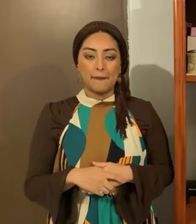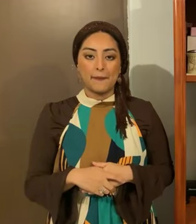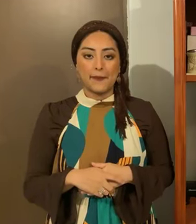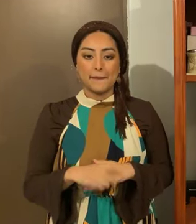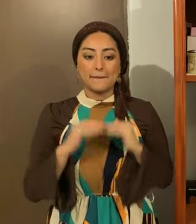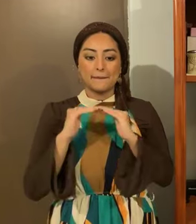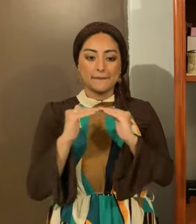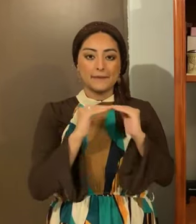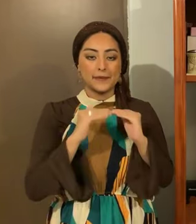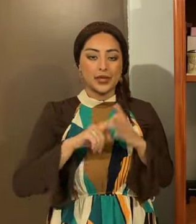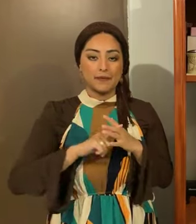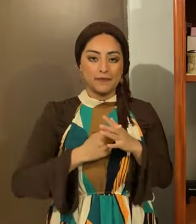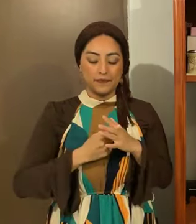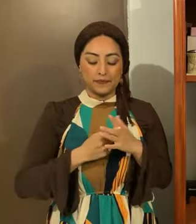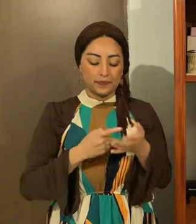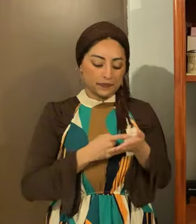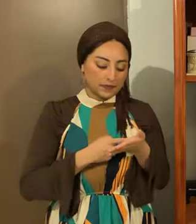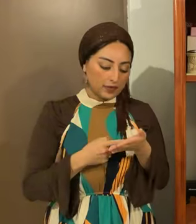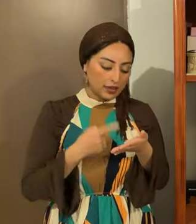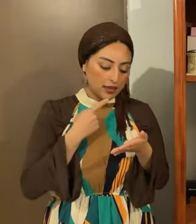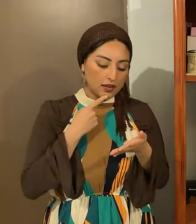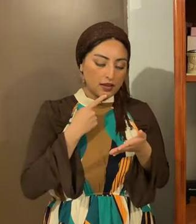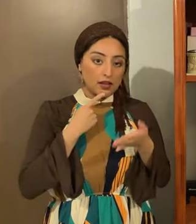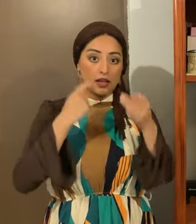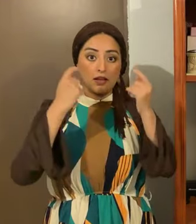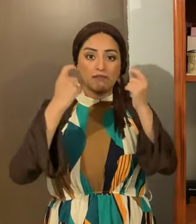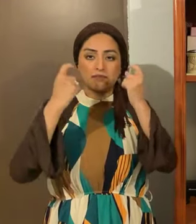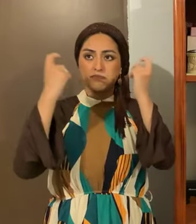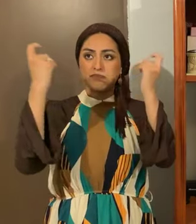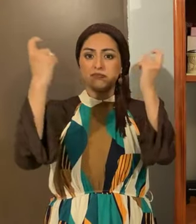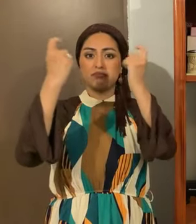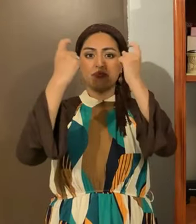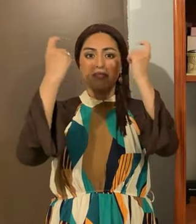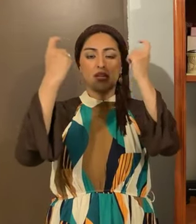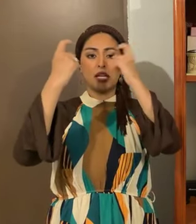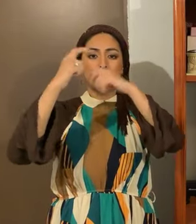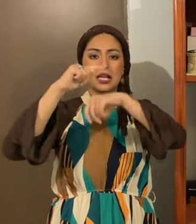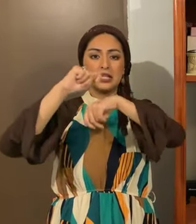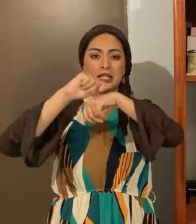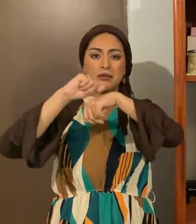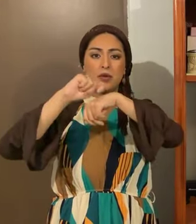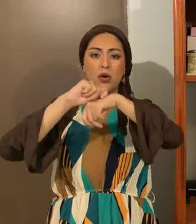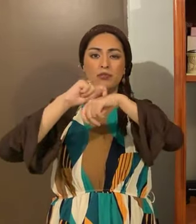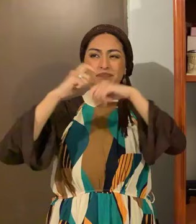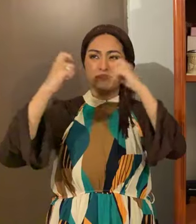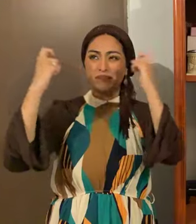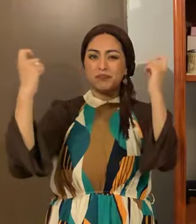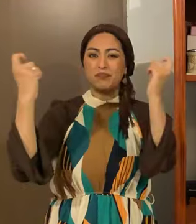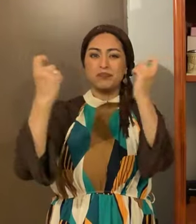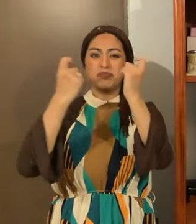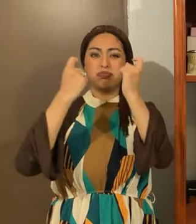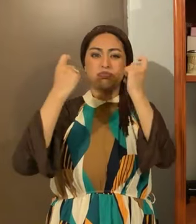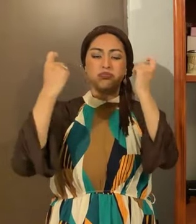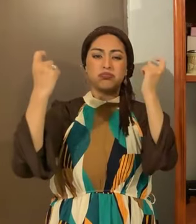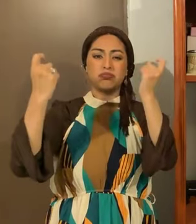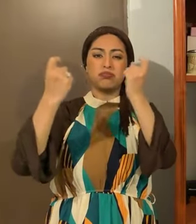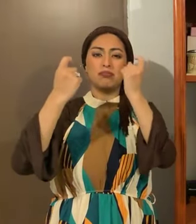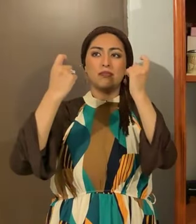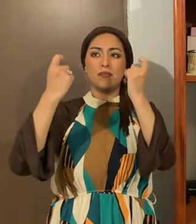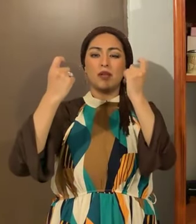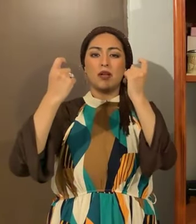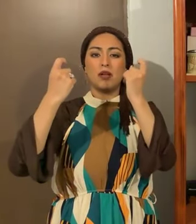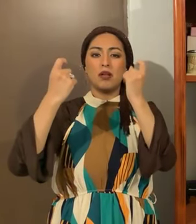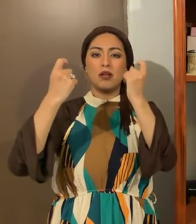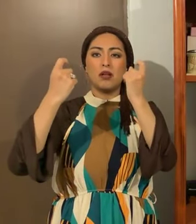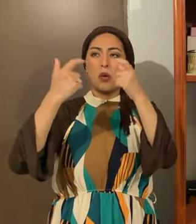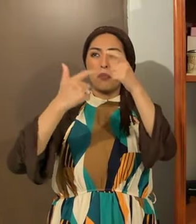Todos a una sola voz, amén. Exaltad a Yahweh en su Mishkan, exaltadle en la beneficencia de su firmamento, exaltadle